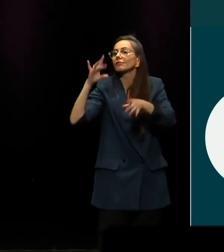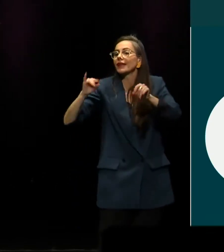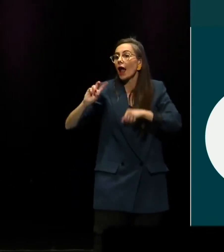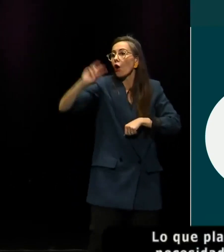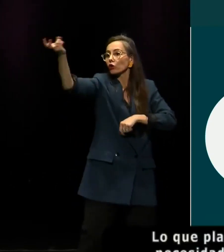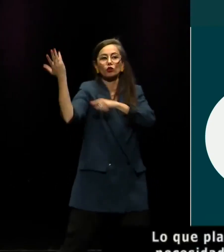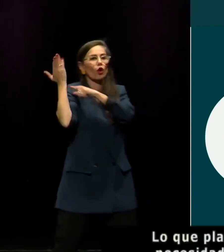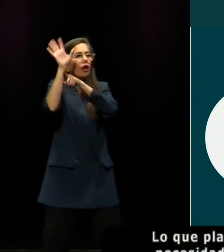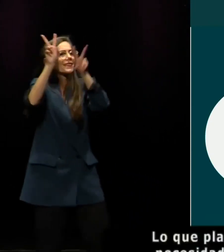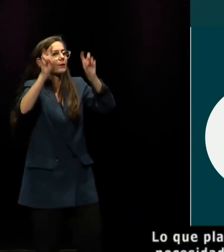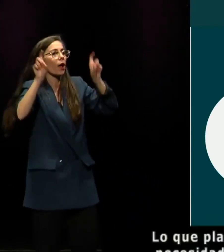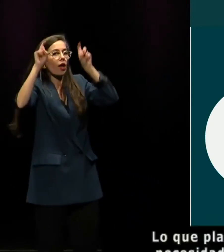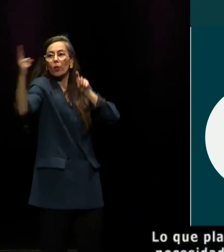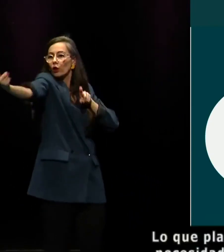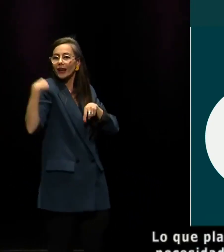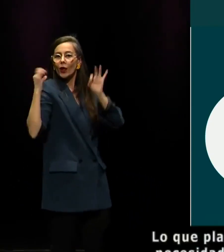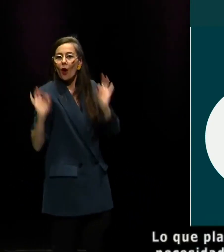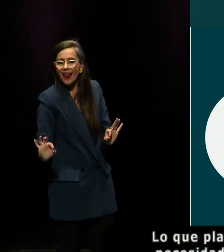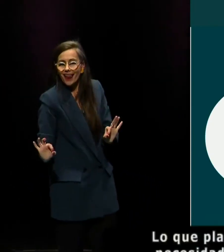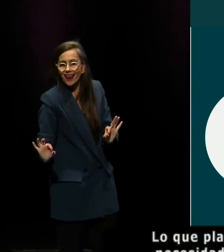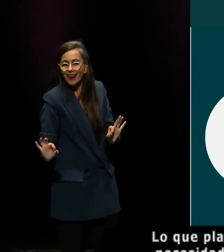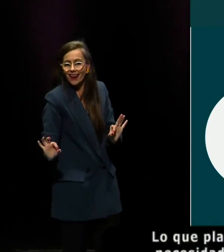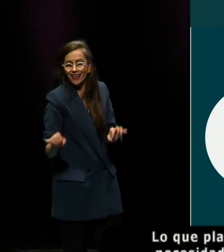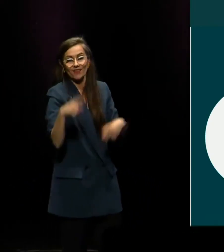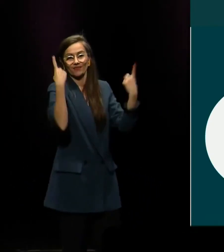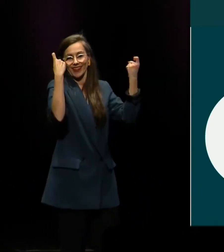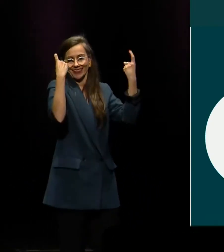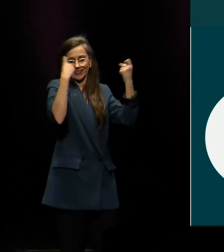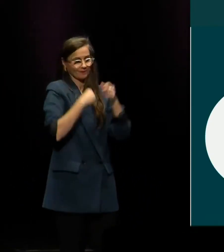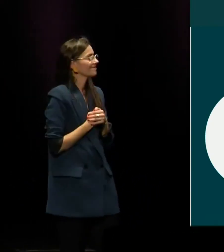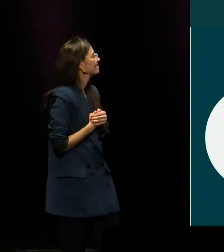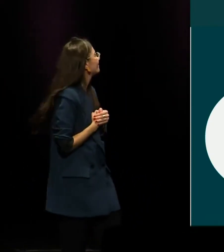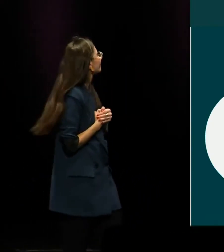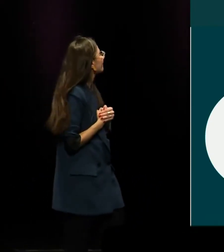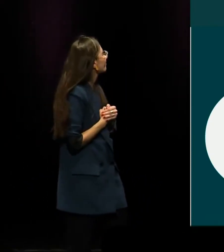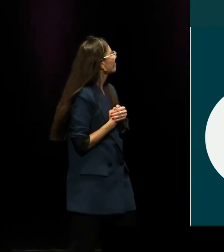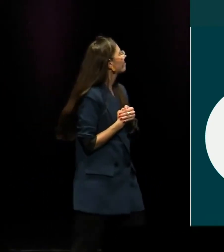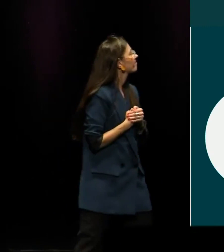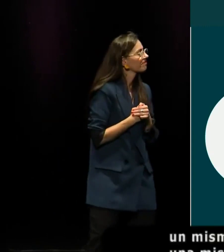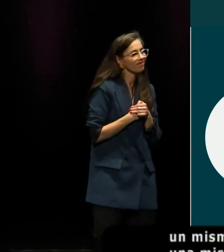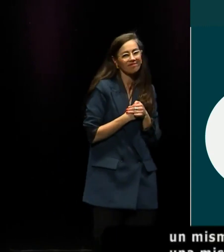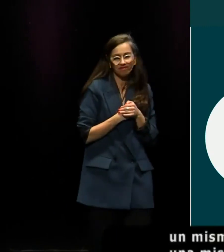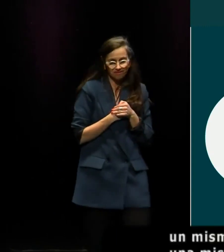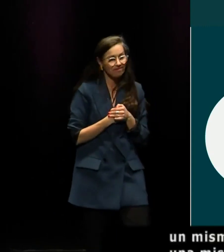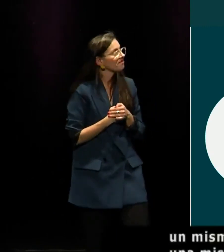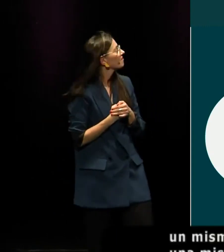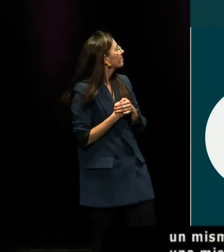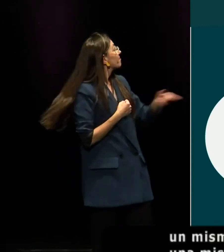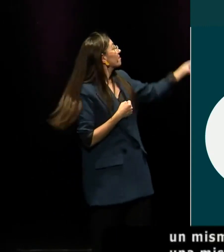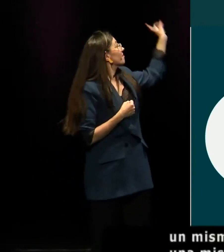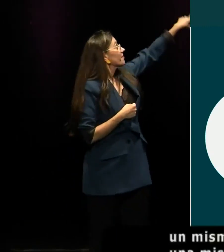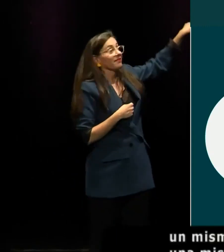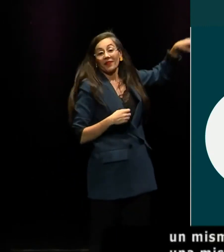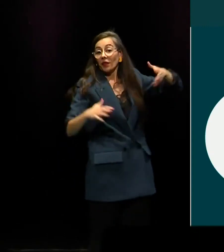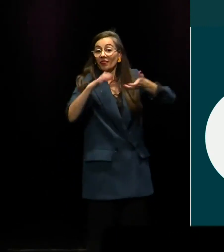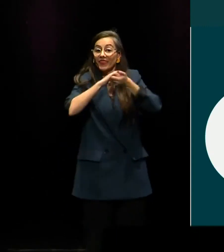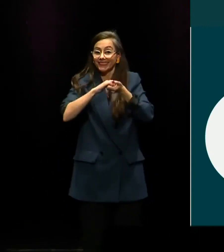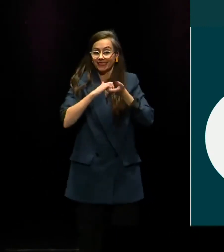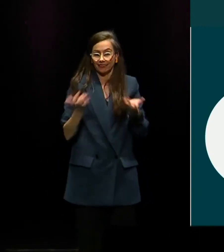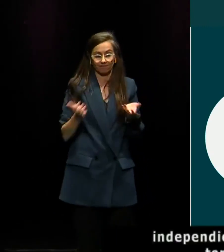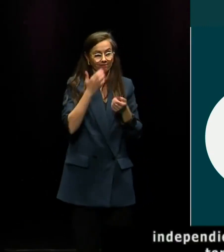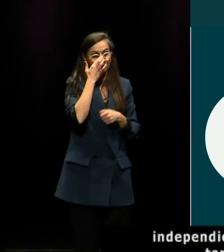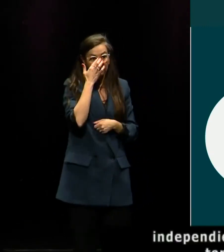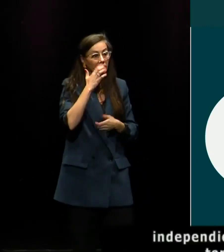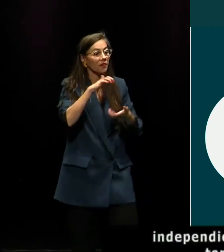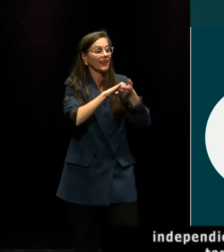una misma imagen, independientemente de en el territorio donde estuviéramos trabajando, que el